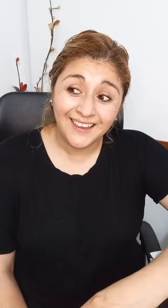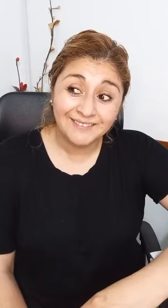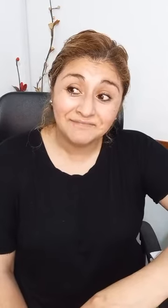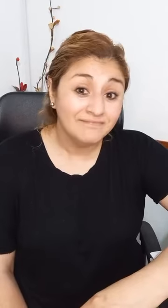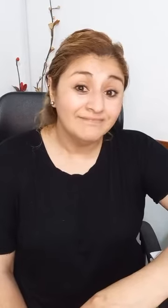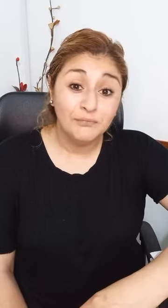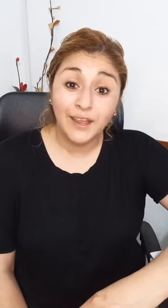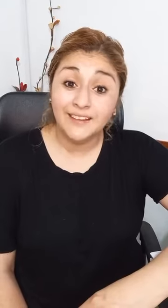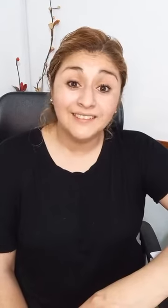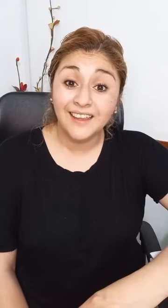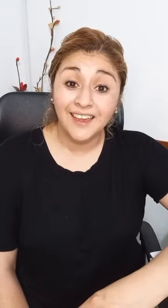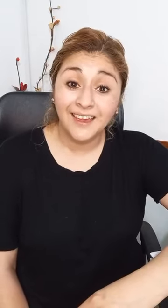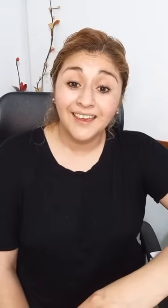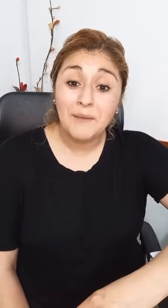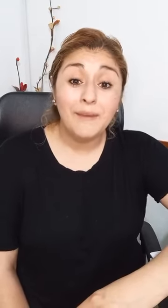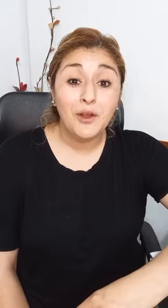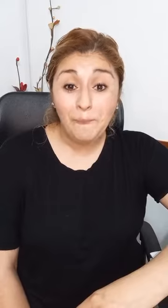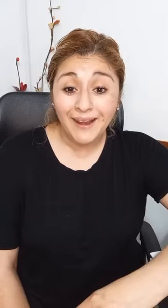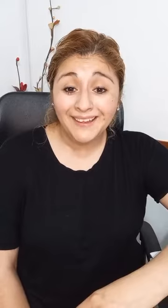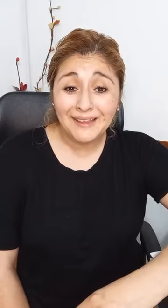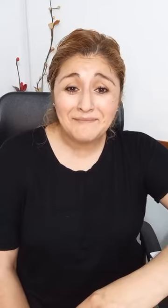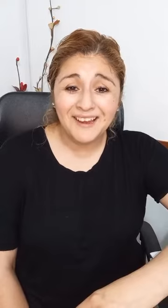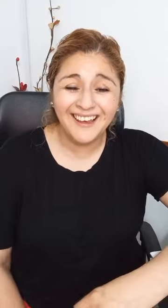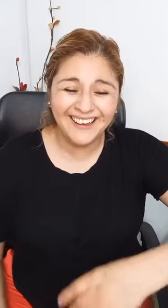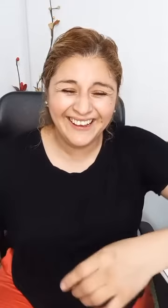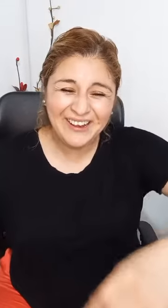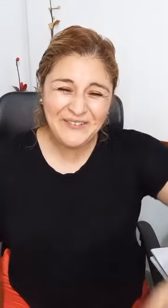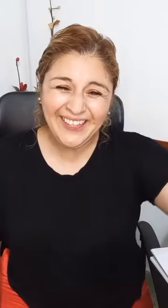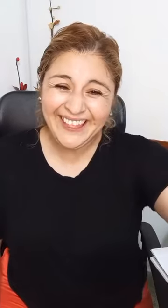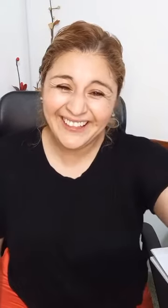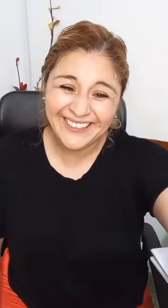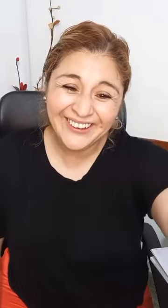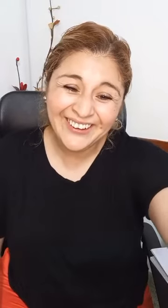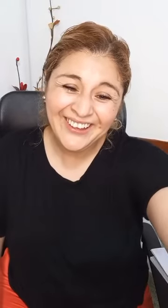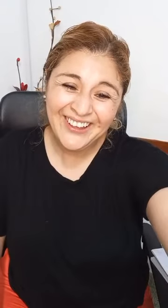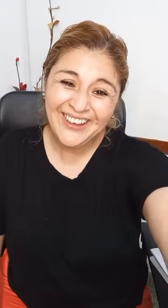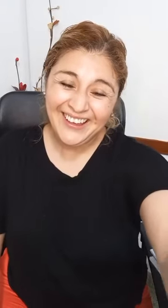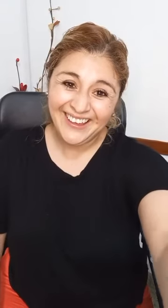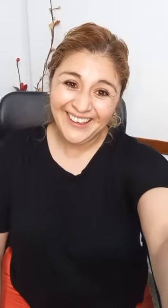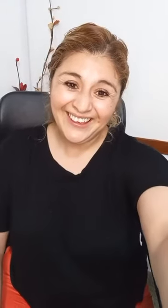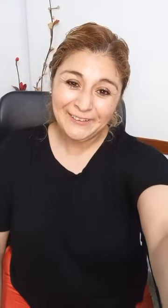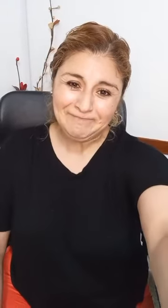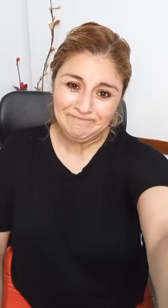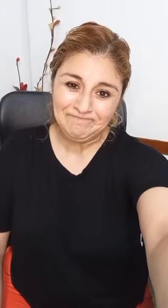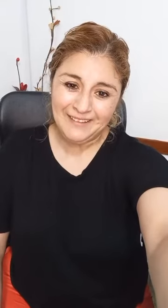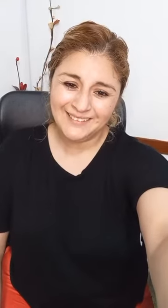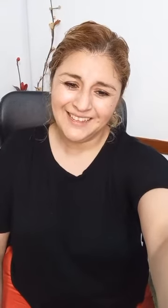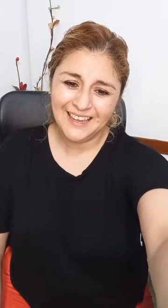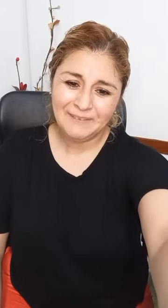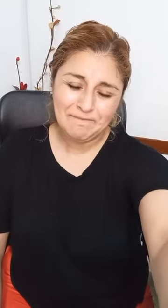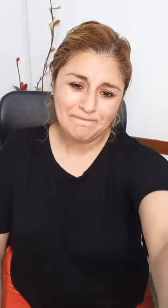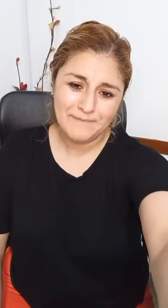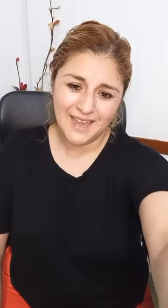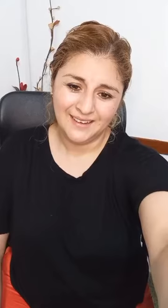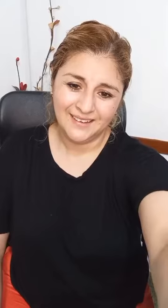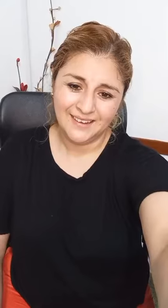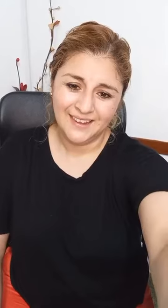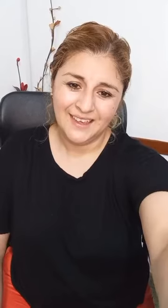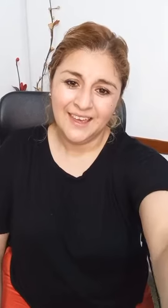porque pueden estar que me acompañen también comentando. Así que,